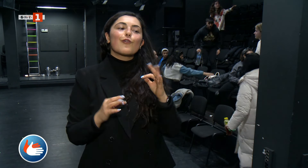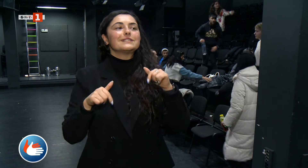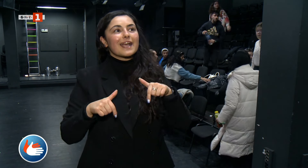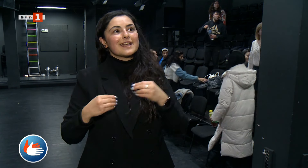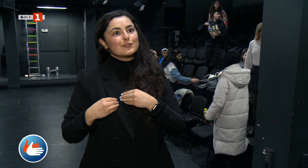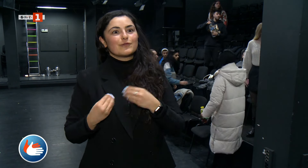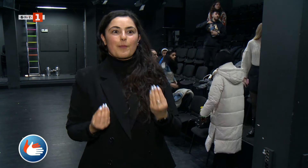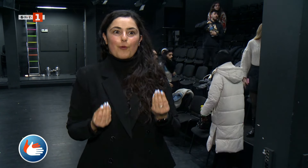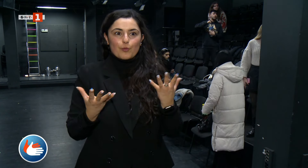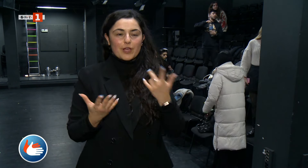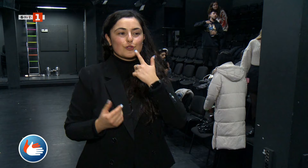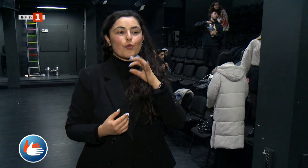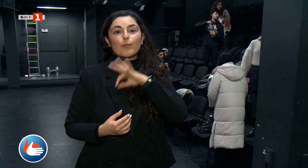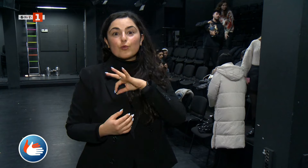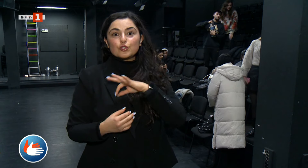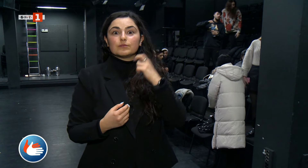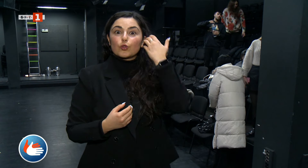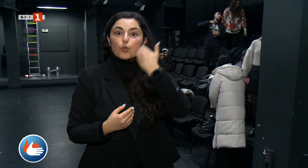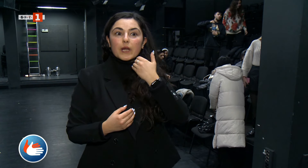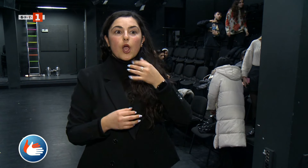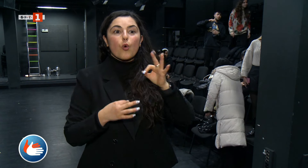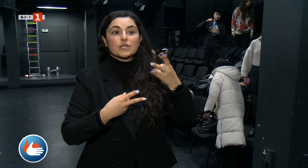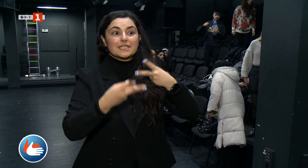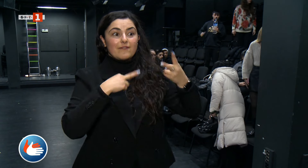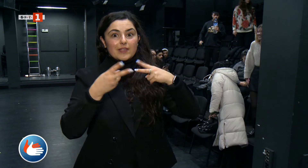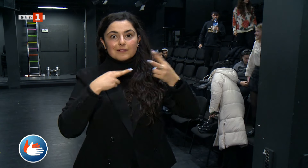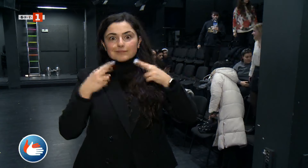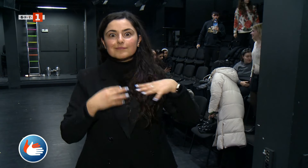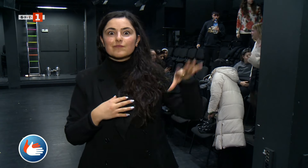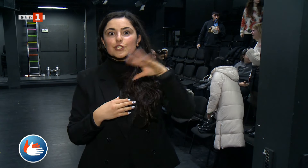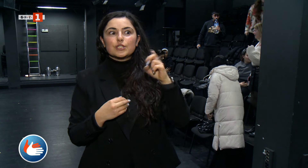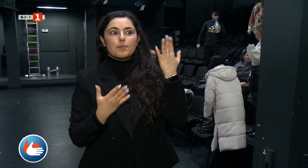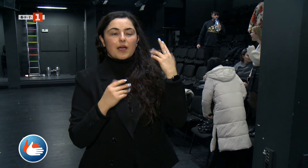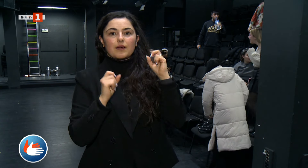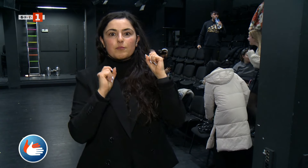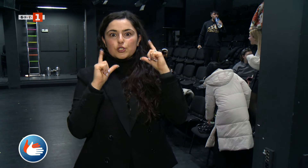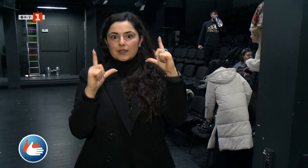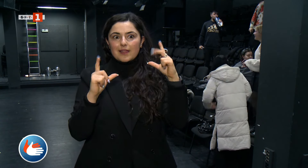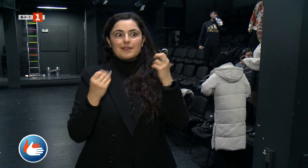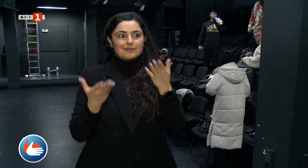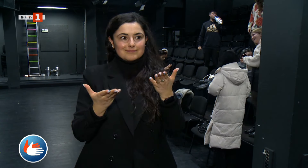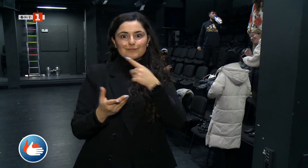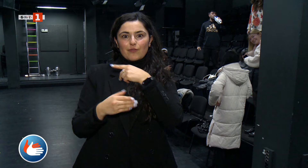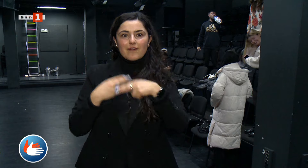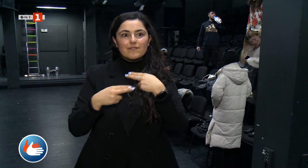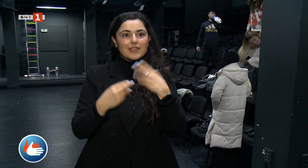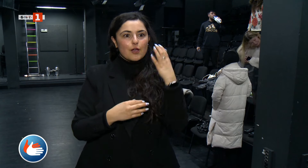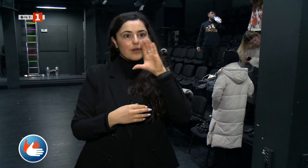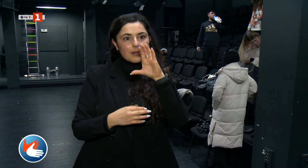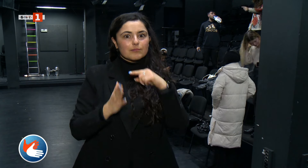вълнувах, но сега вече съм спокойна, защото получих одобрението на публиката. Всички бяха впечатлени от видеоклипа, който